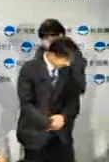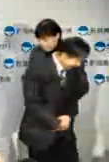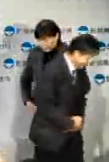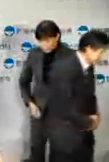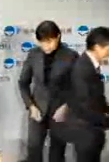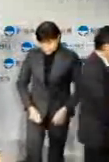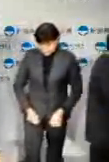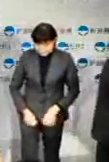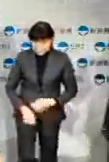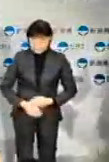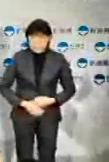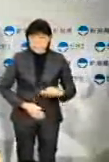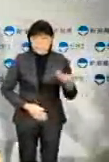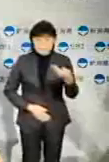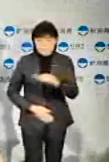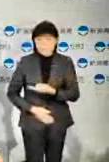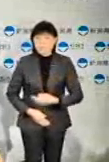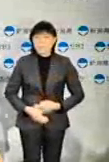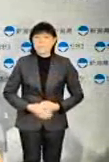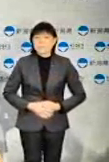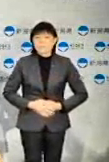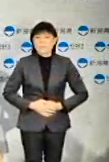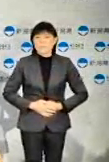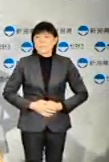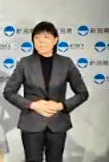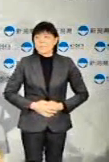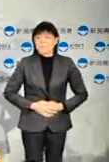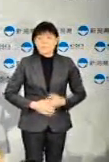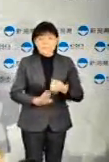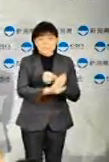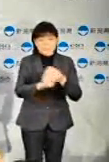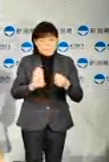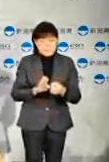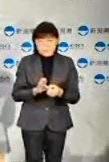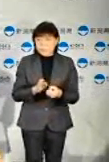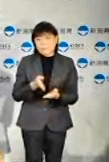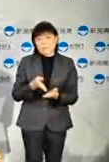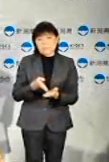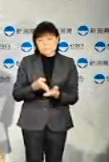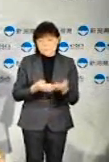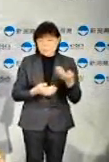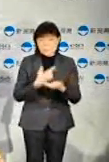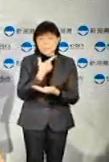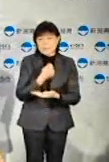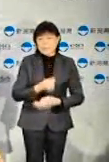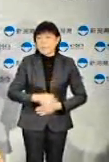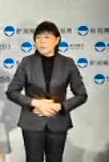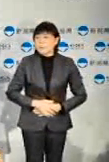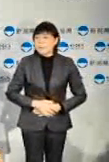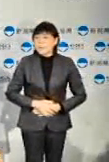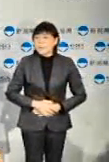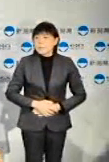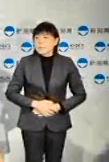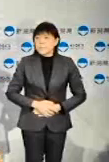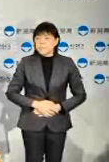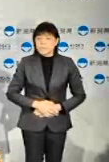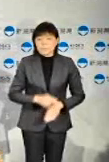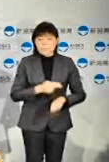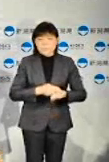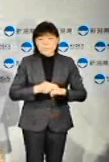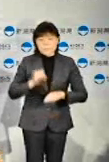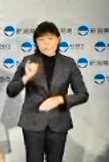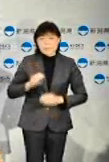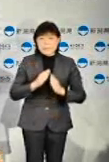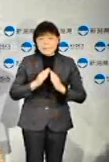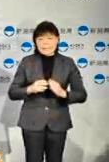はい、新潟日報遠藤です。原発の話題に戻ります。先ほど知事技術委員会で今後確認